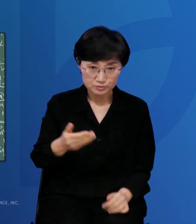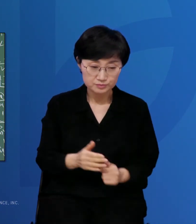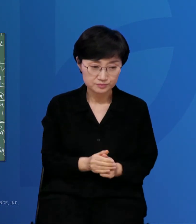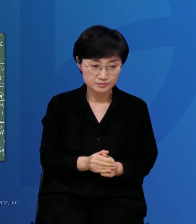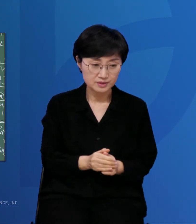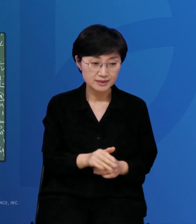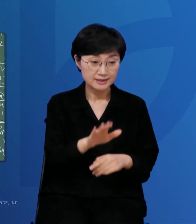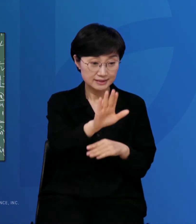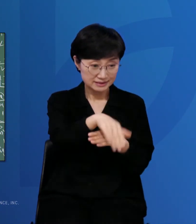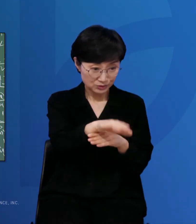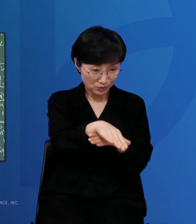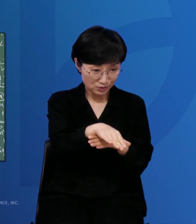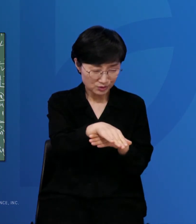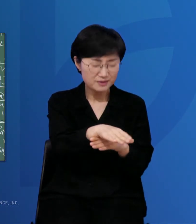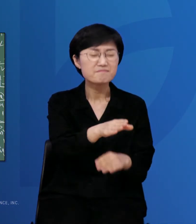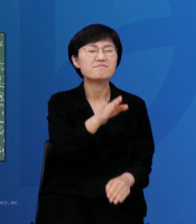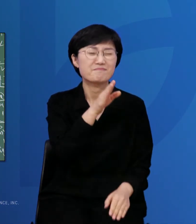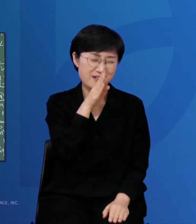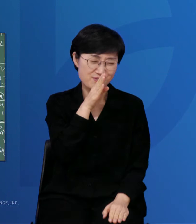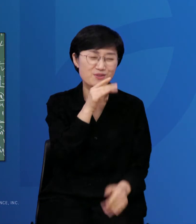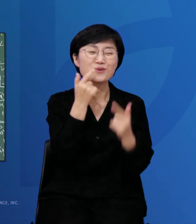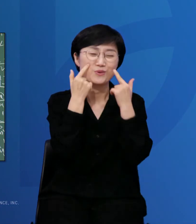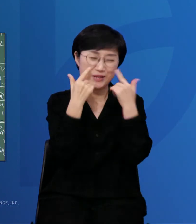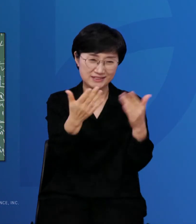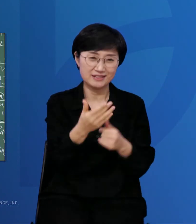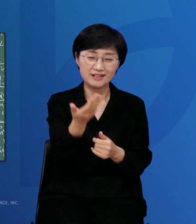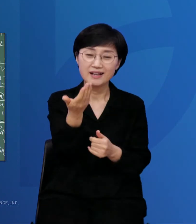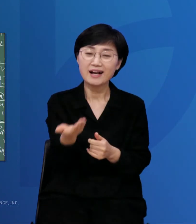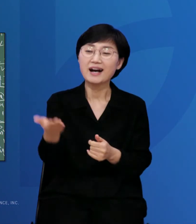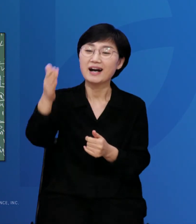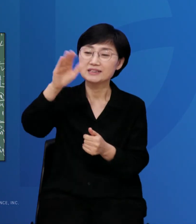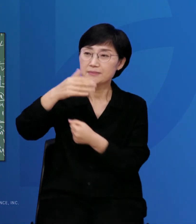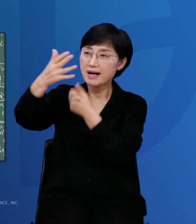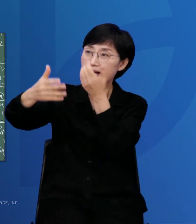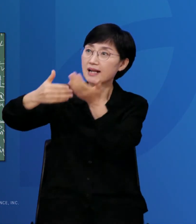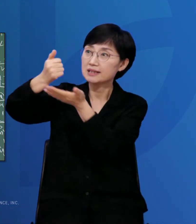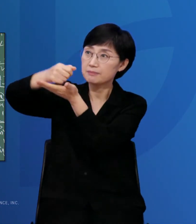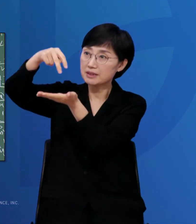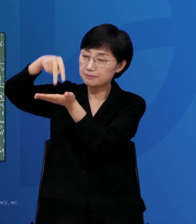촌놈인 것만 확실하지만 하나님은 중요한 역사를 하실 겁니다.